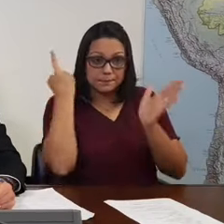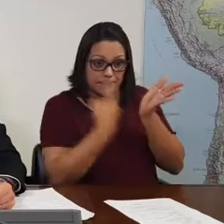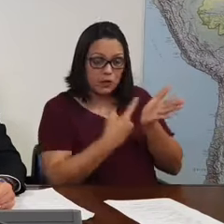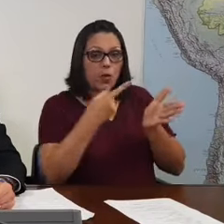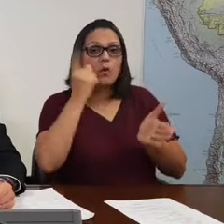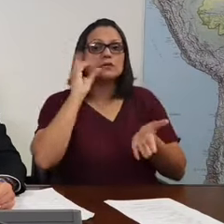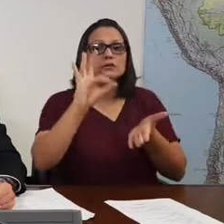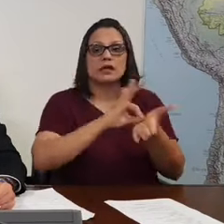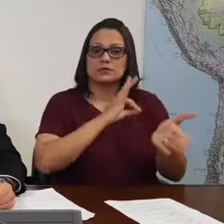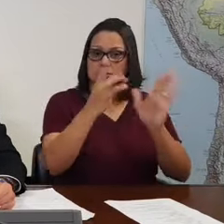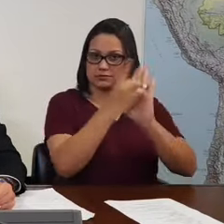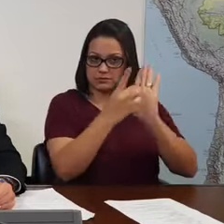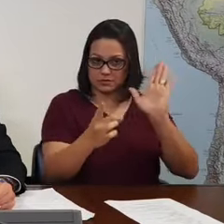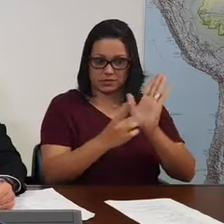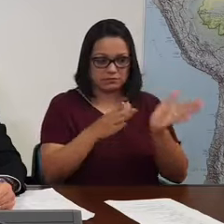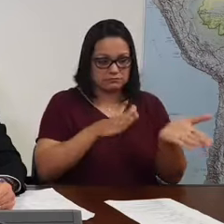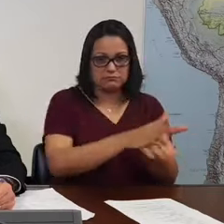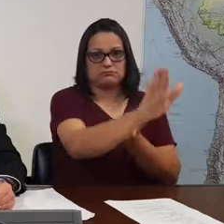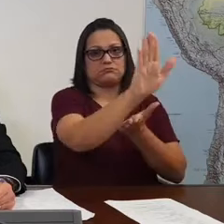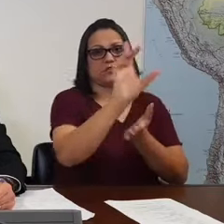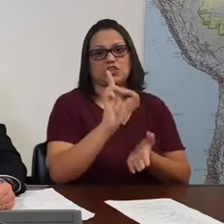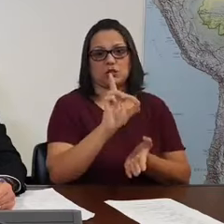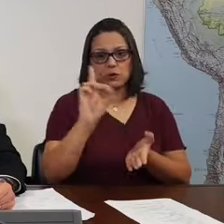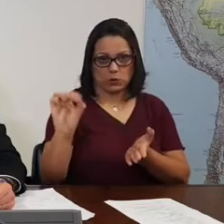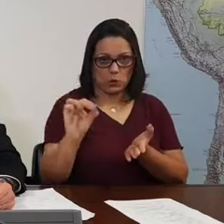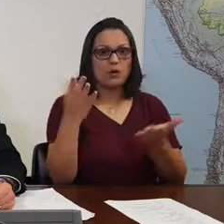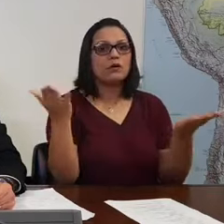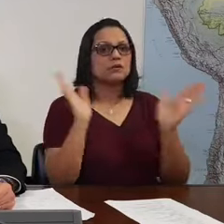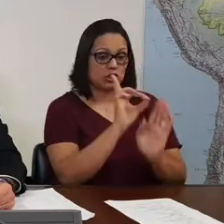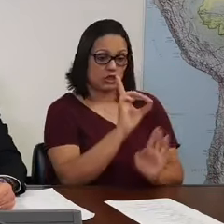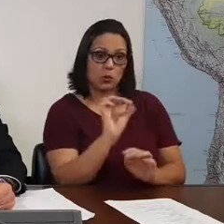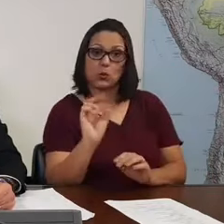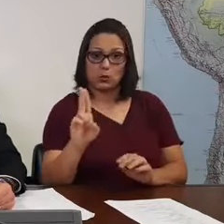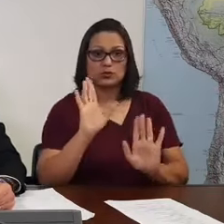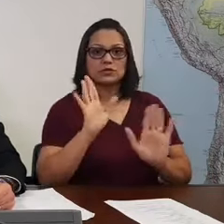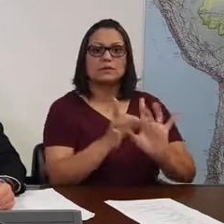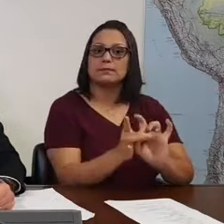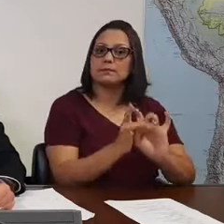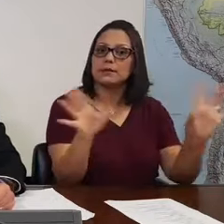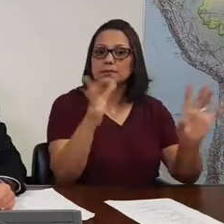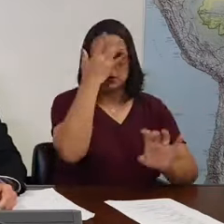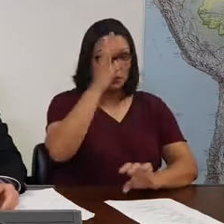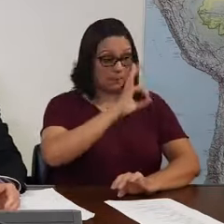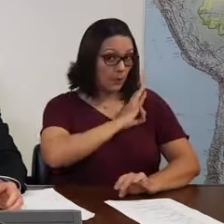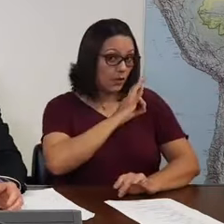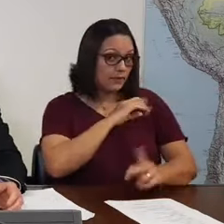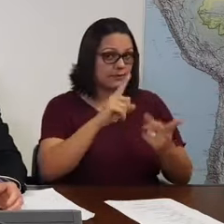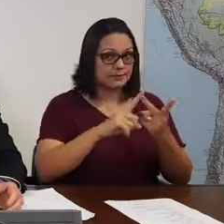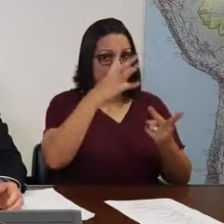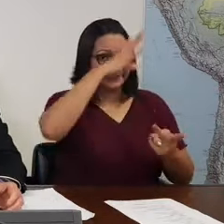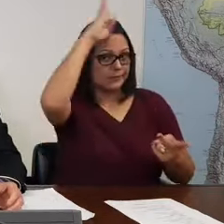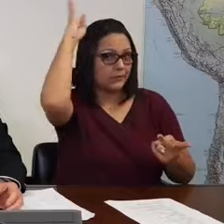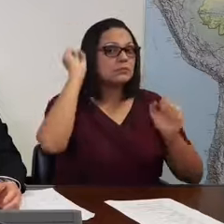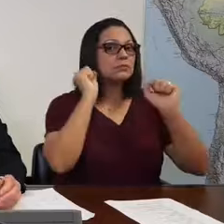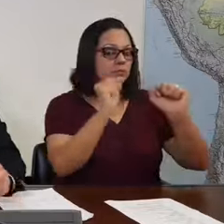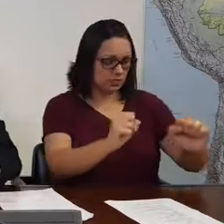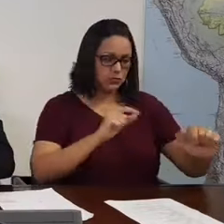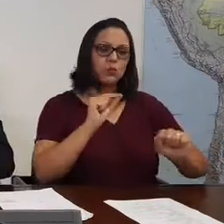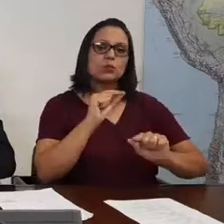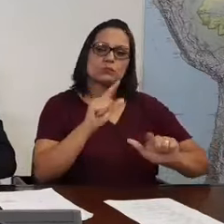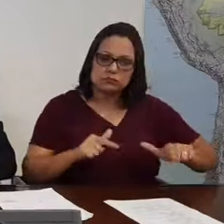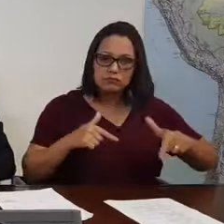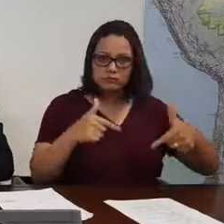ontem assinou o decreto, publicamos hoje no Diário Oficial da União, permitindo que policiais militares e bombeiros possam atuar em